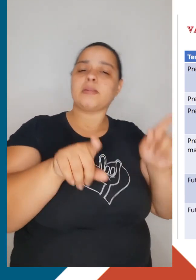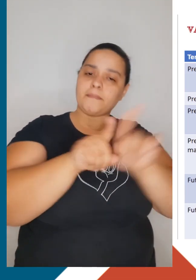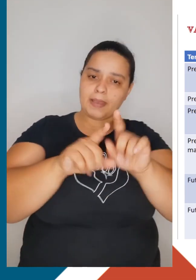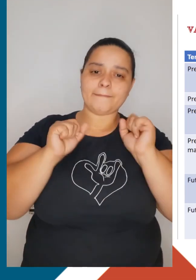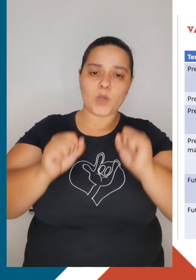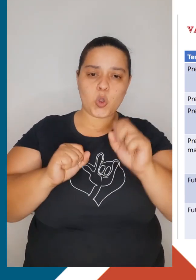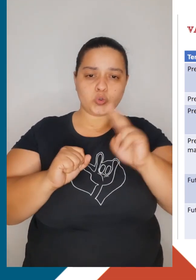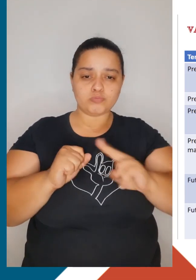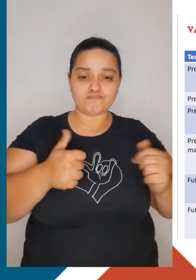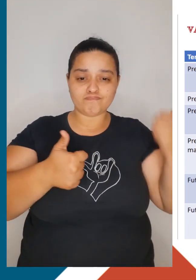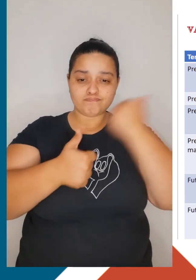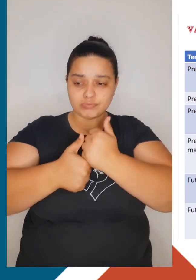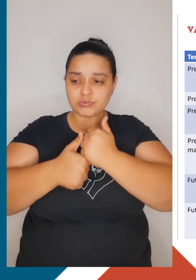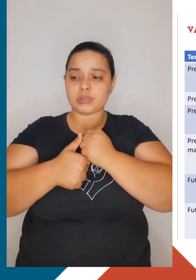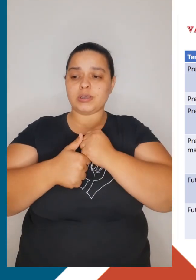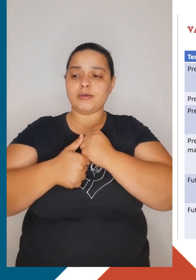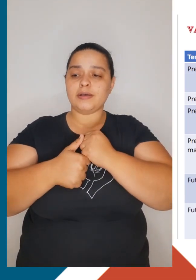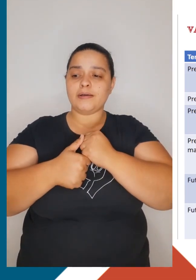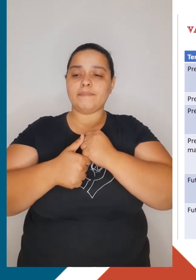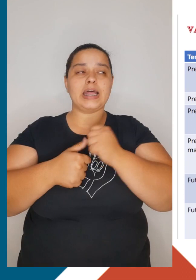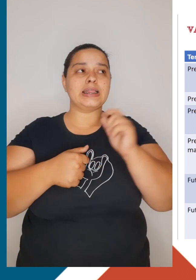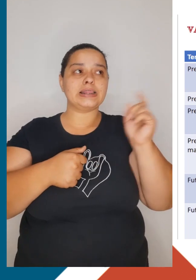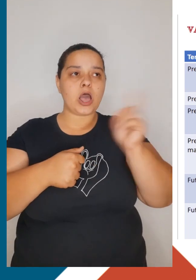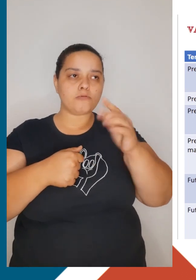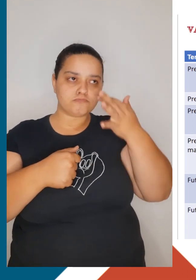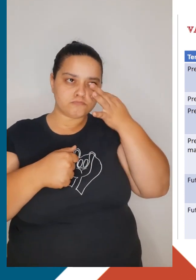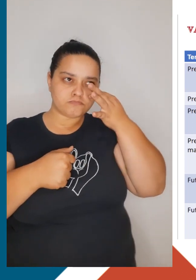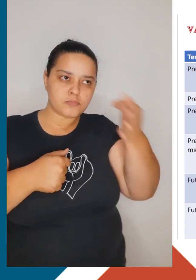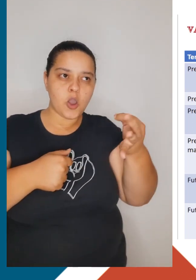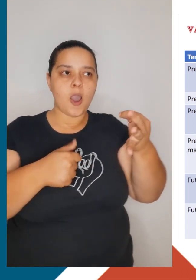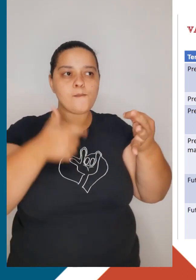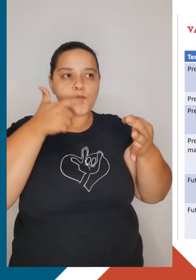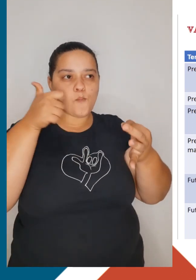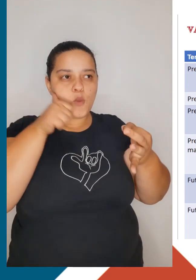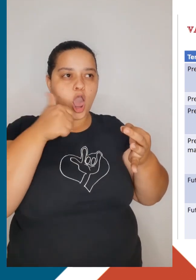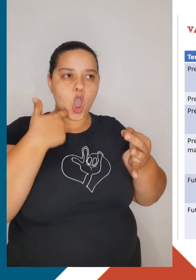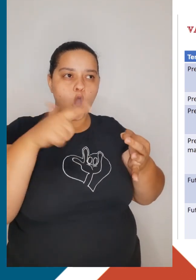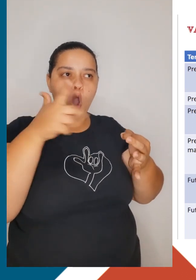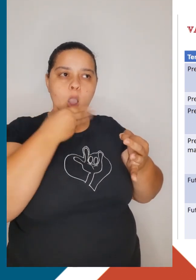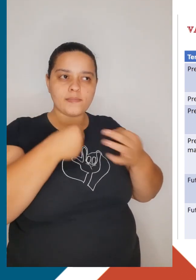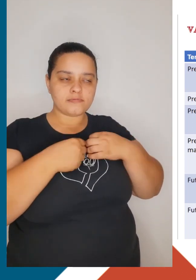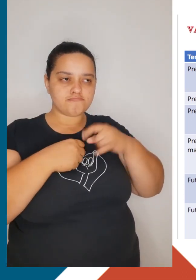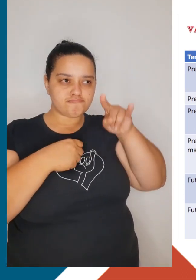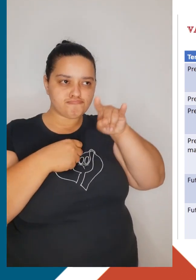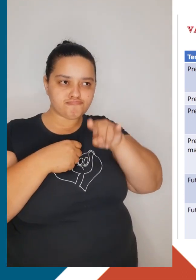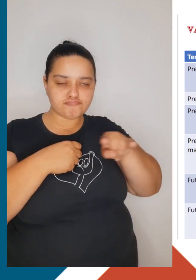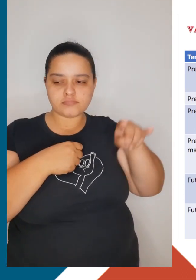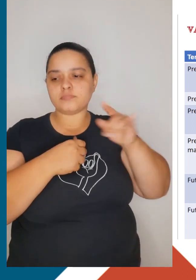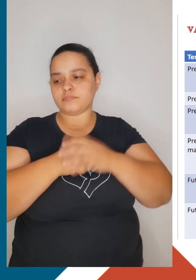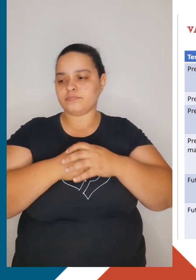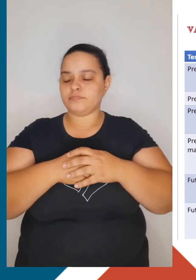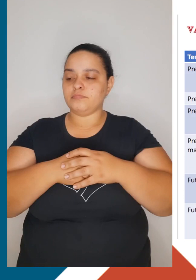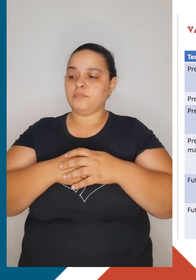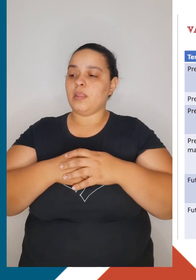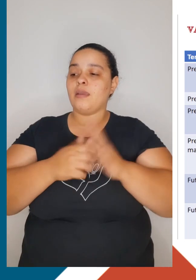ser utilizado no lugar do imperativo, não cobiçarás a mulher do próximo. Veja aqui uma ordem utilizando o futuro